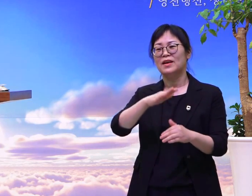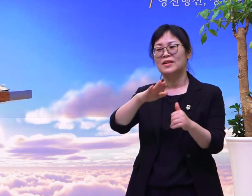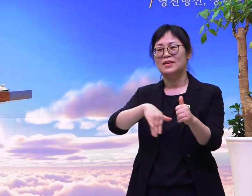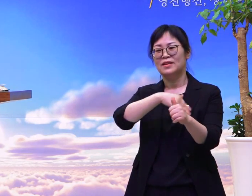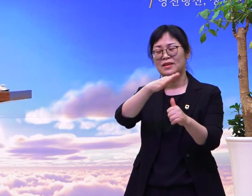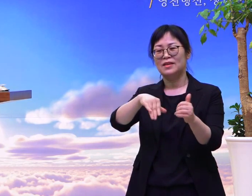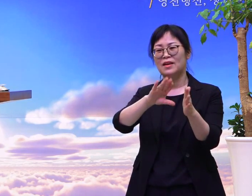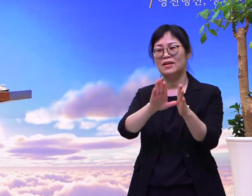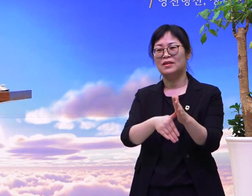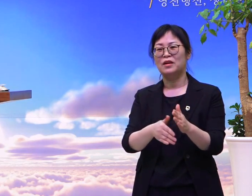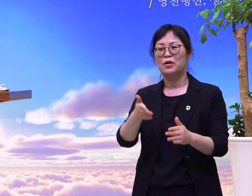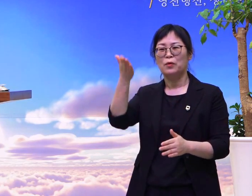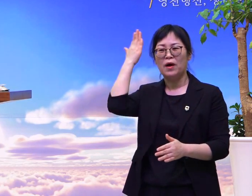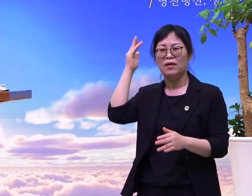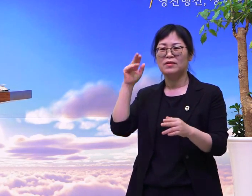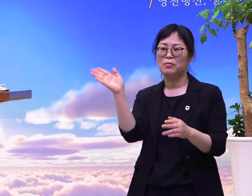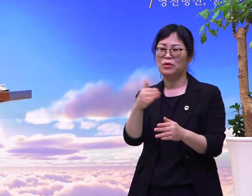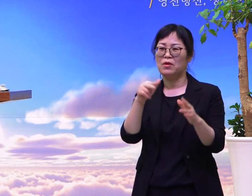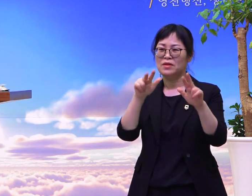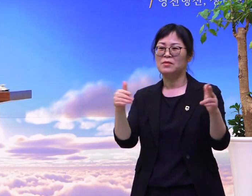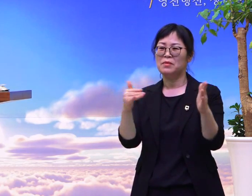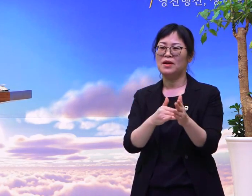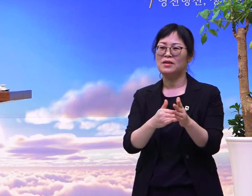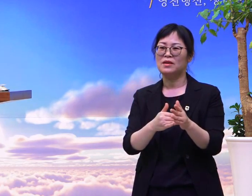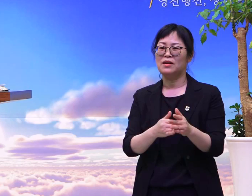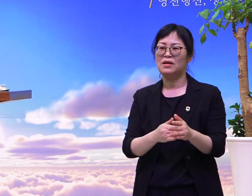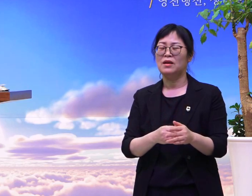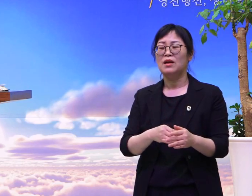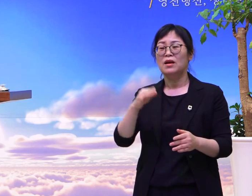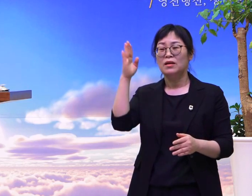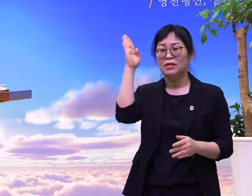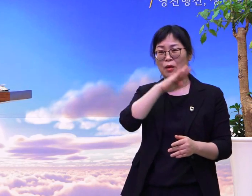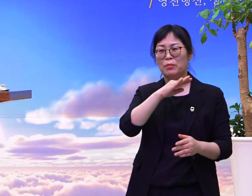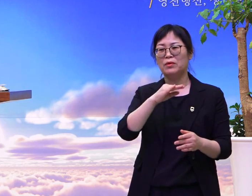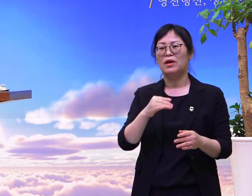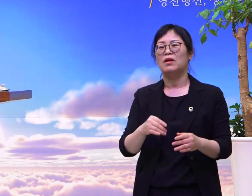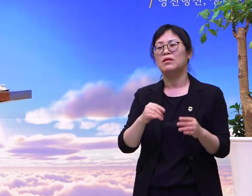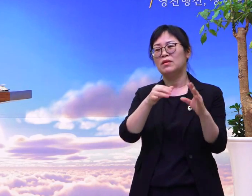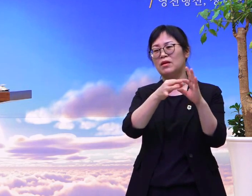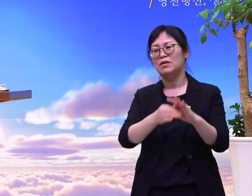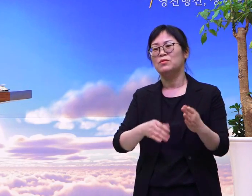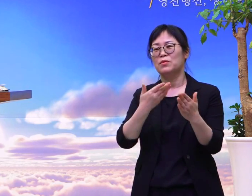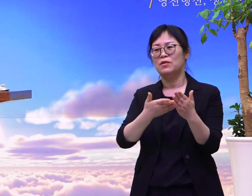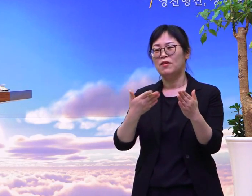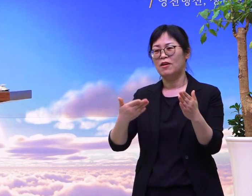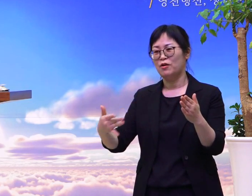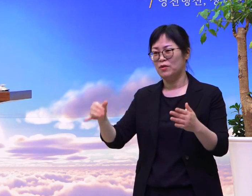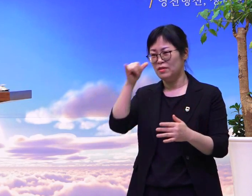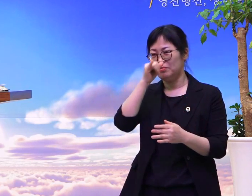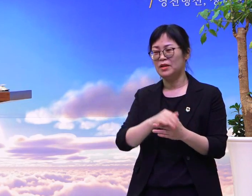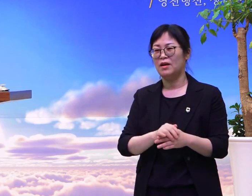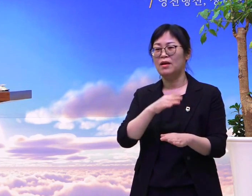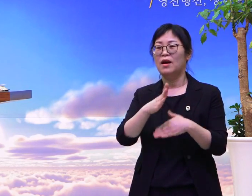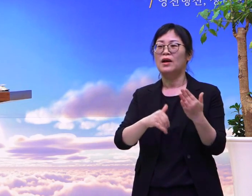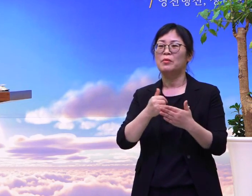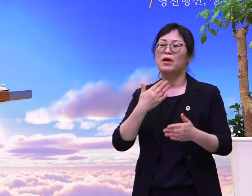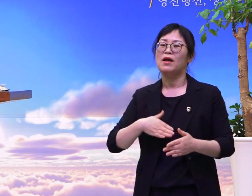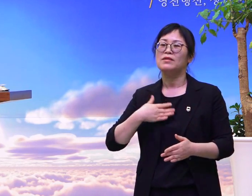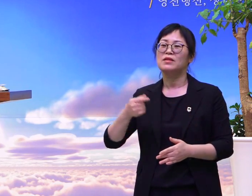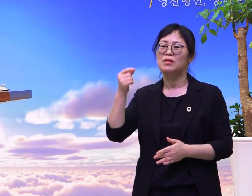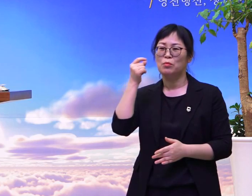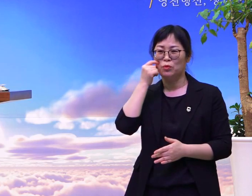시대는 과거에서부터 지금까지 점점 더 어쩌면 악하게 흘러가고 있습니다. 하나님을 알지